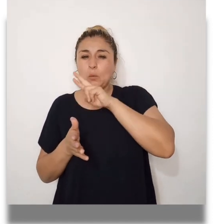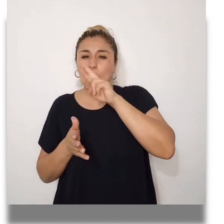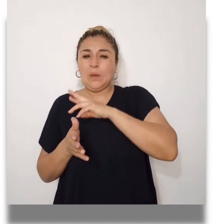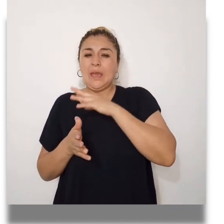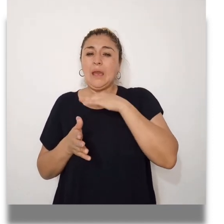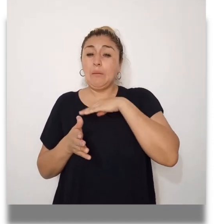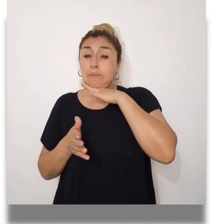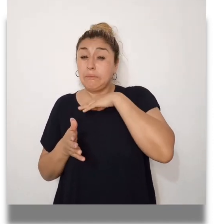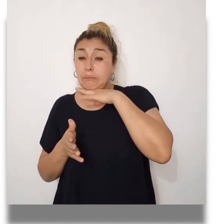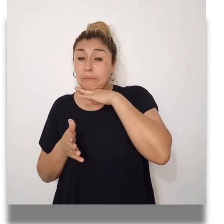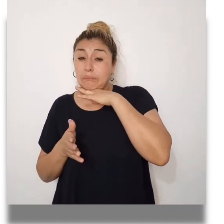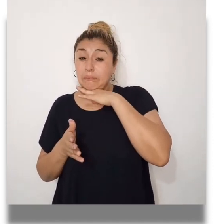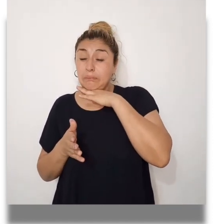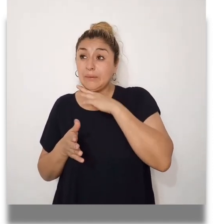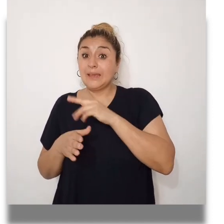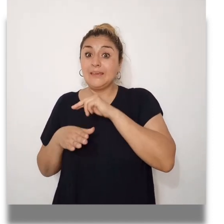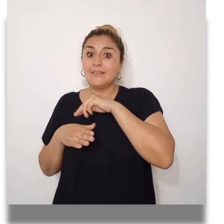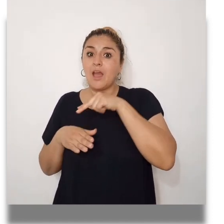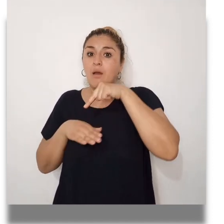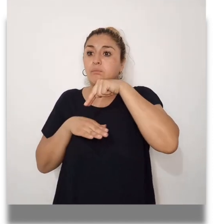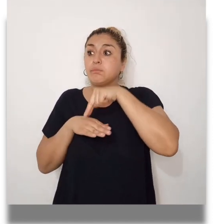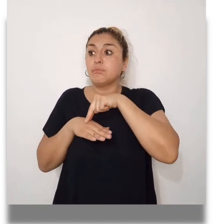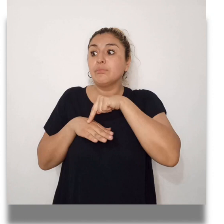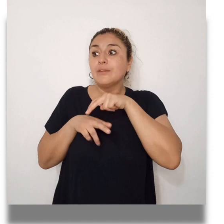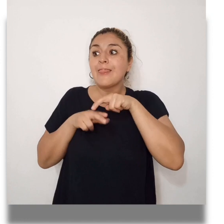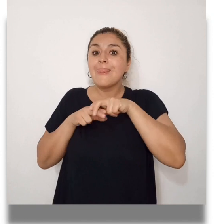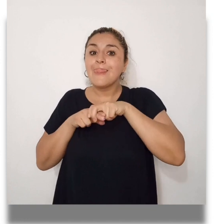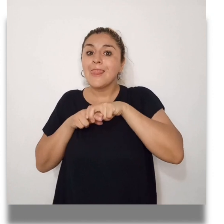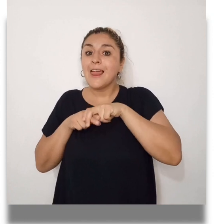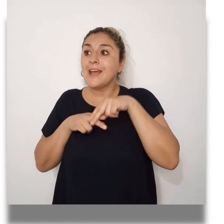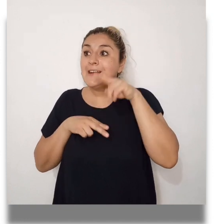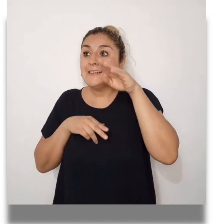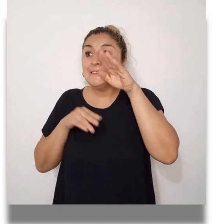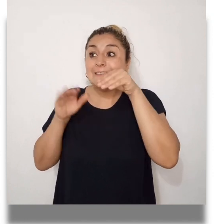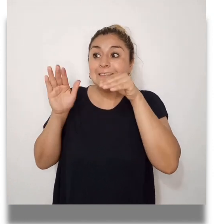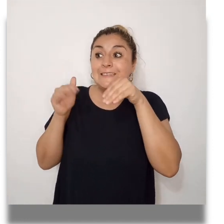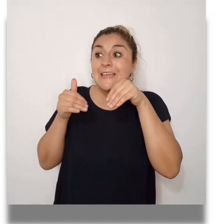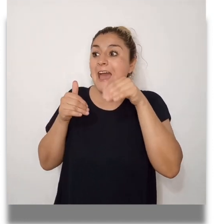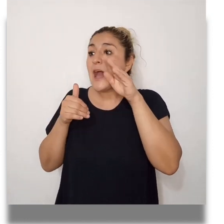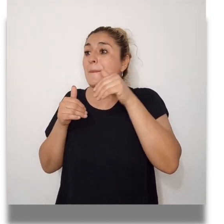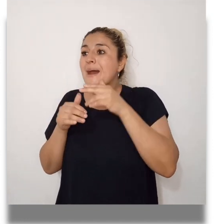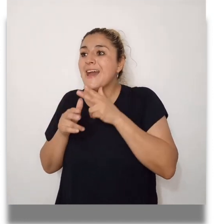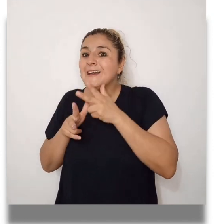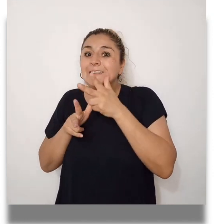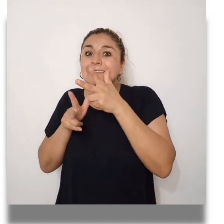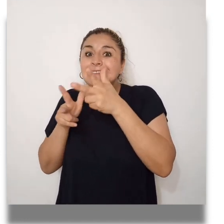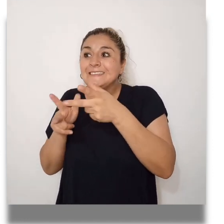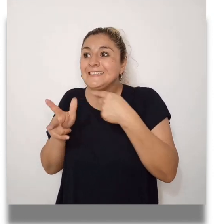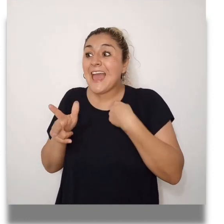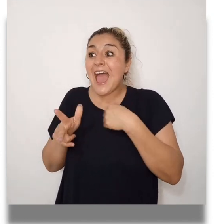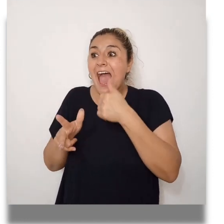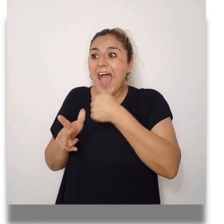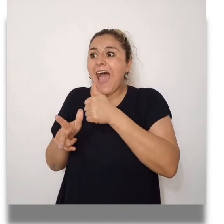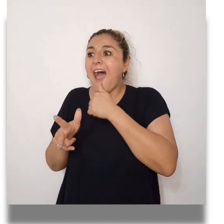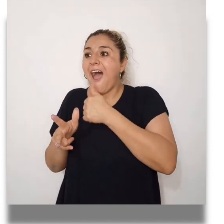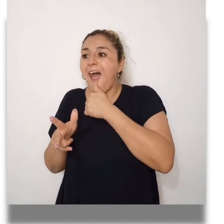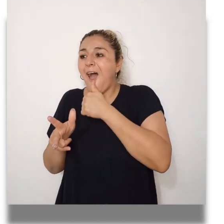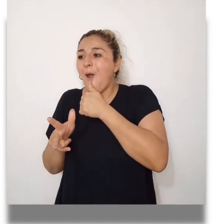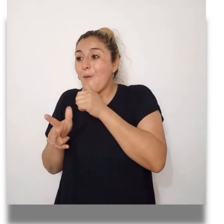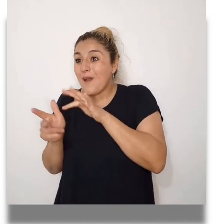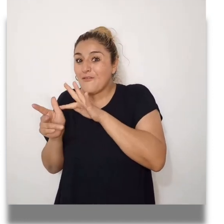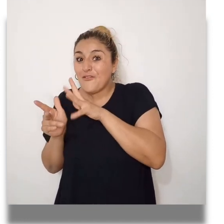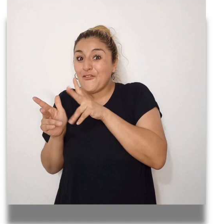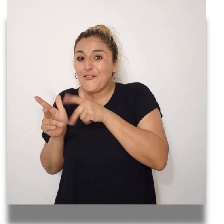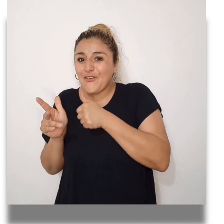eaux dérobées sont douces. Las aguas hurtadas son dulces. Et le pain du mystère est